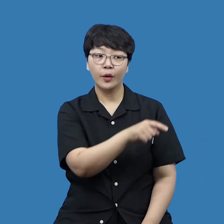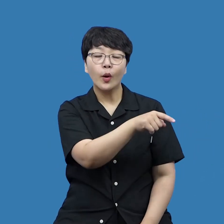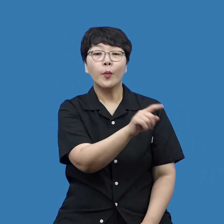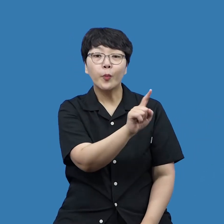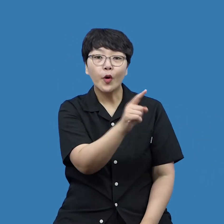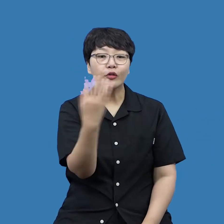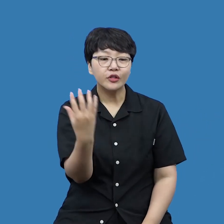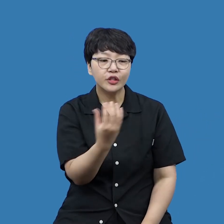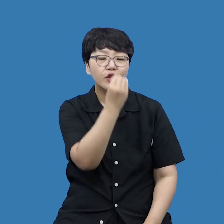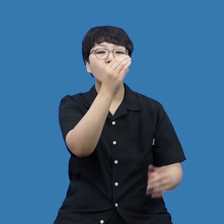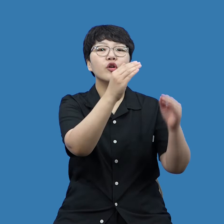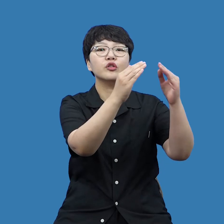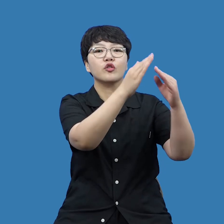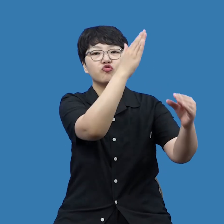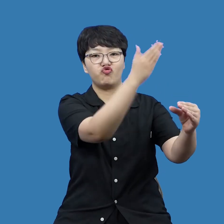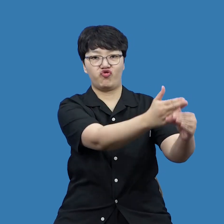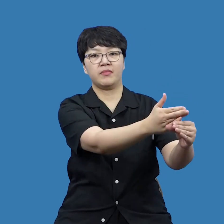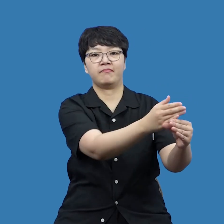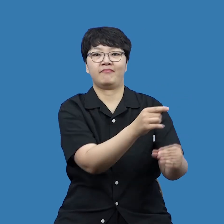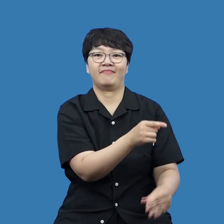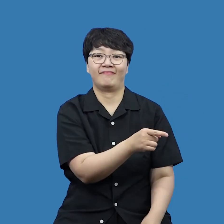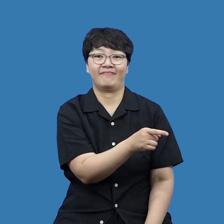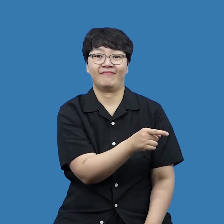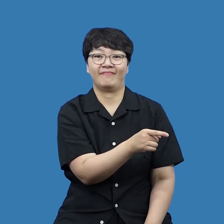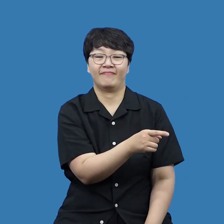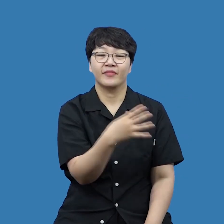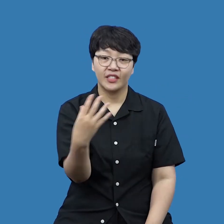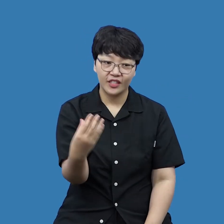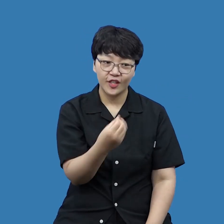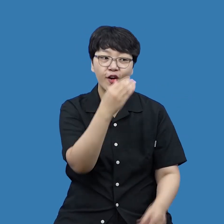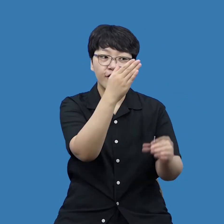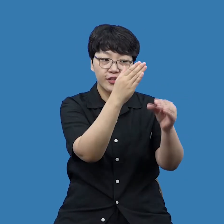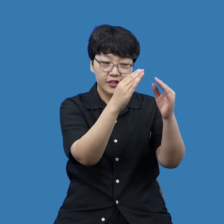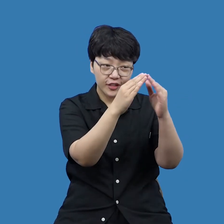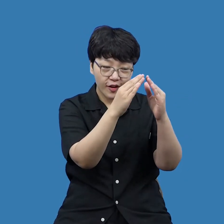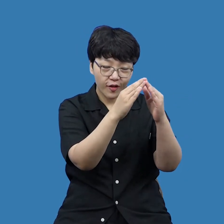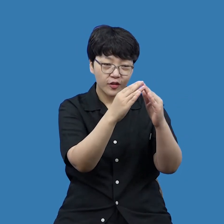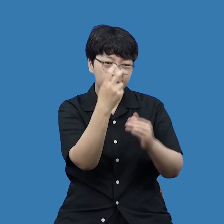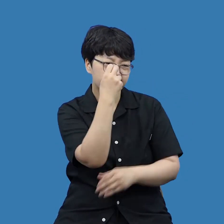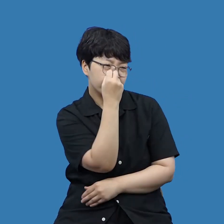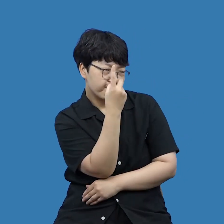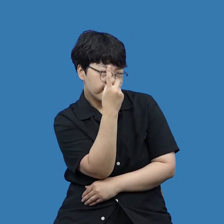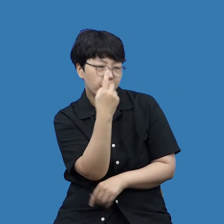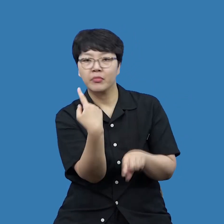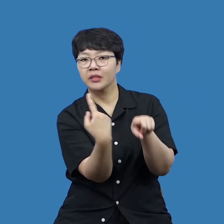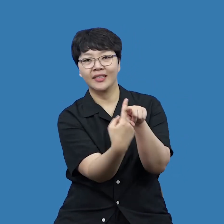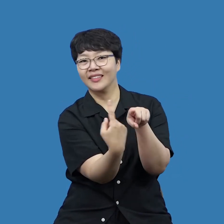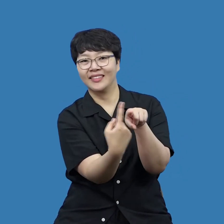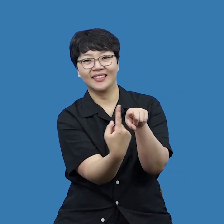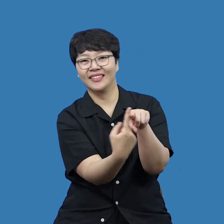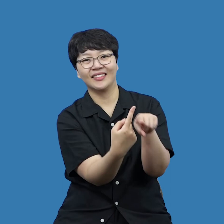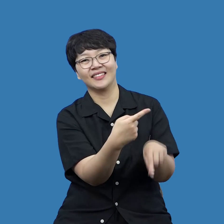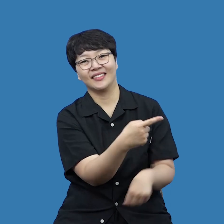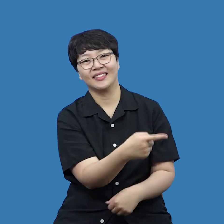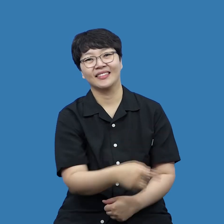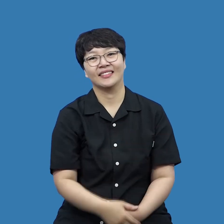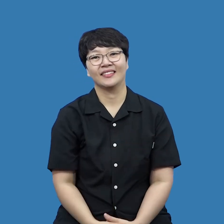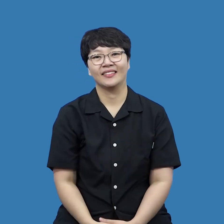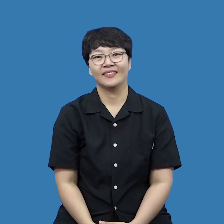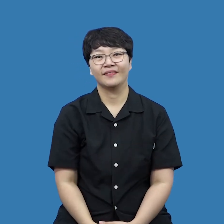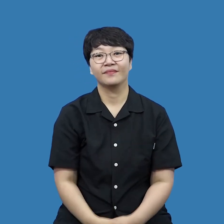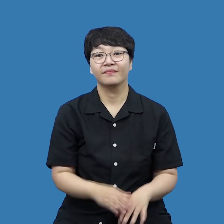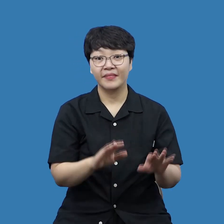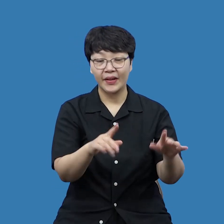삶을 살았다는 것입니다. 다시 말하면 성전 지킴이로 살았던 사람들입니다.